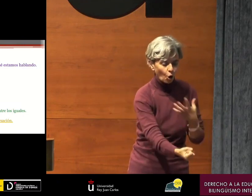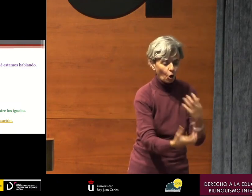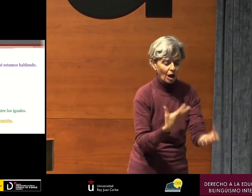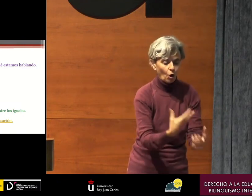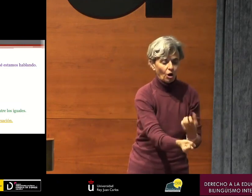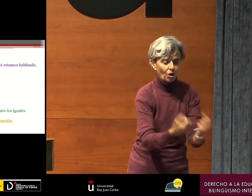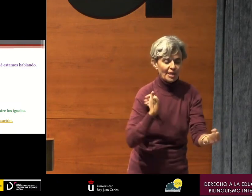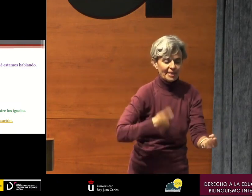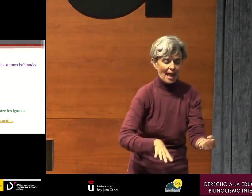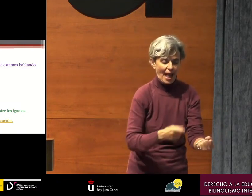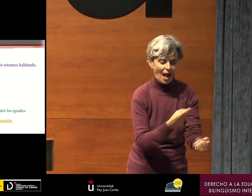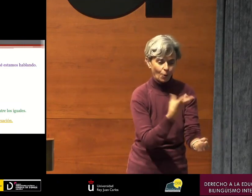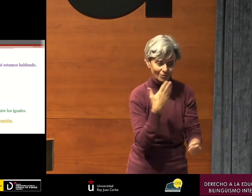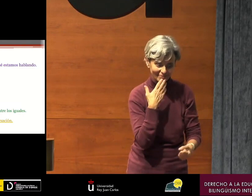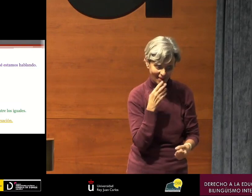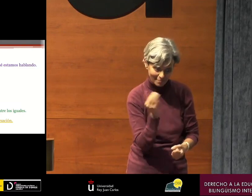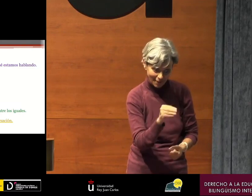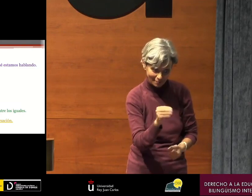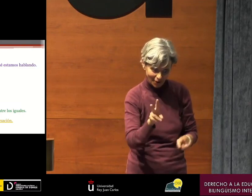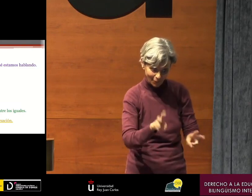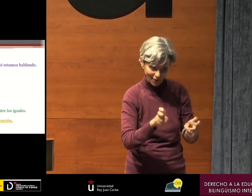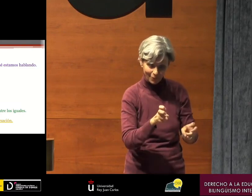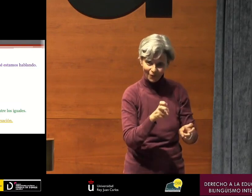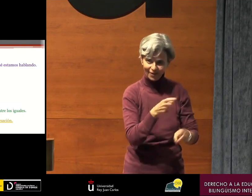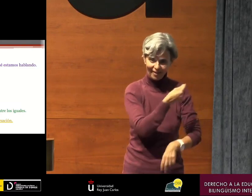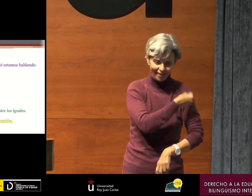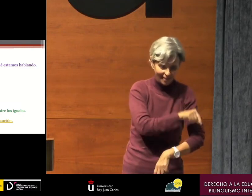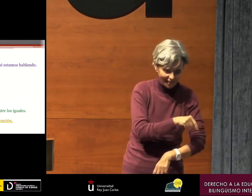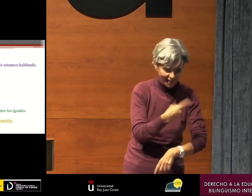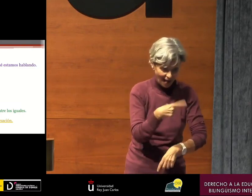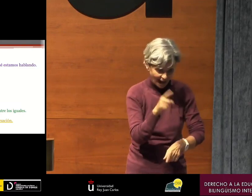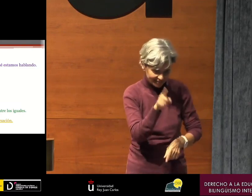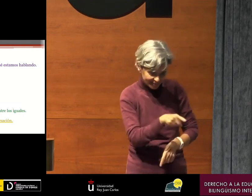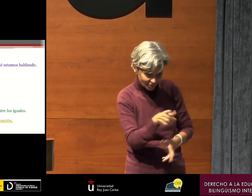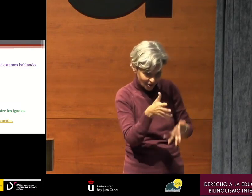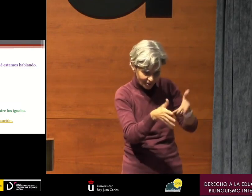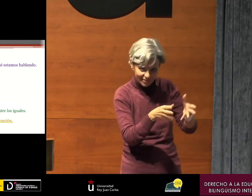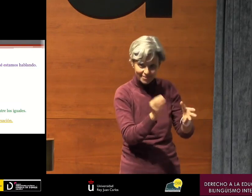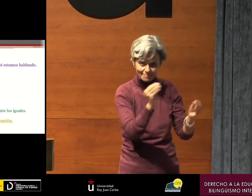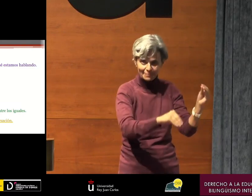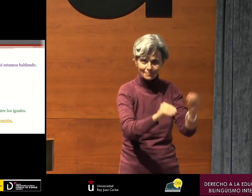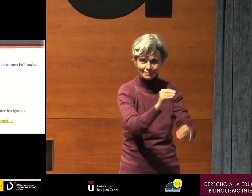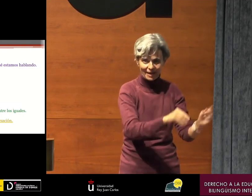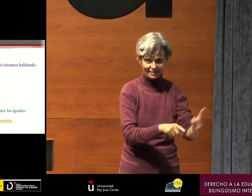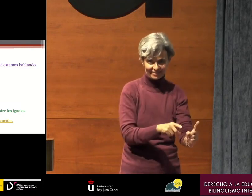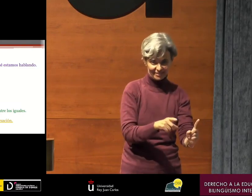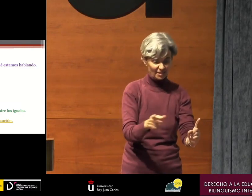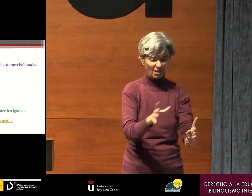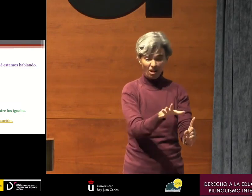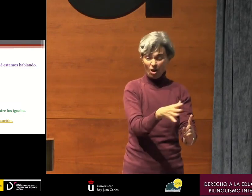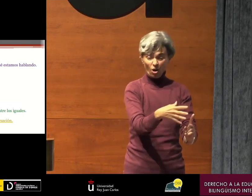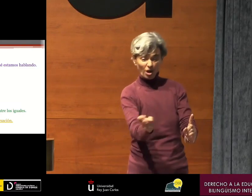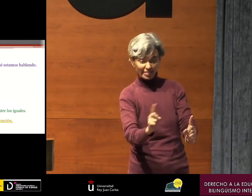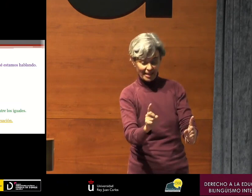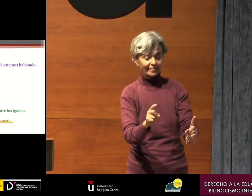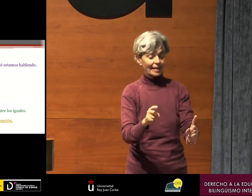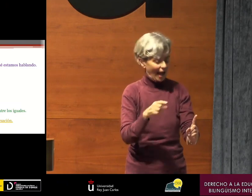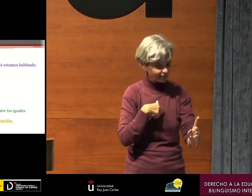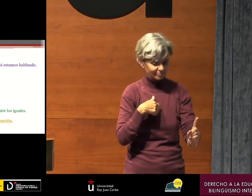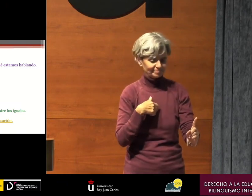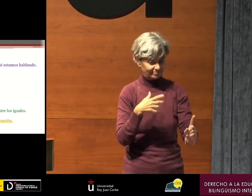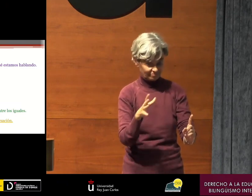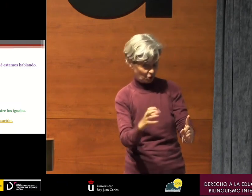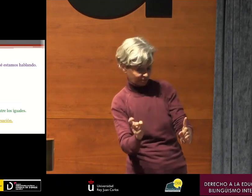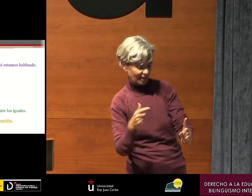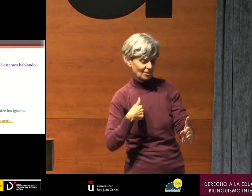habilidades comunicativas, gracias a la información que el docente le está dando. Pues nuevos signos, nuevos conceptos, vacuna, médico.